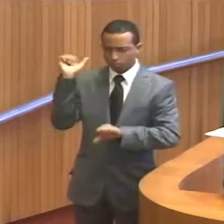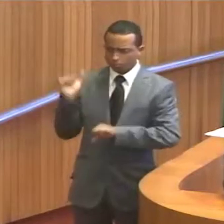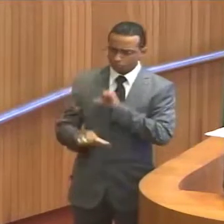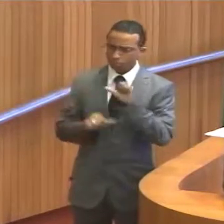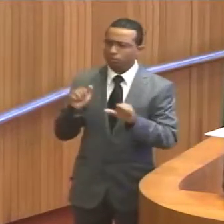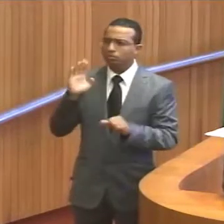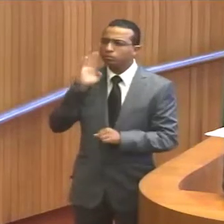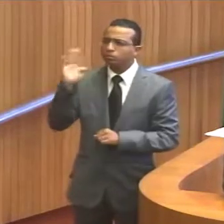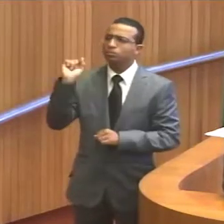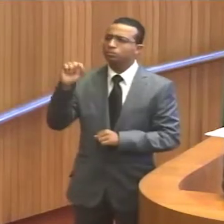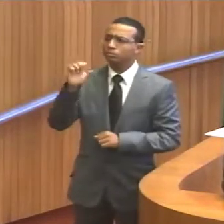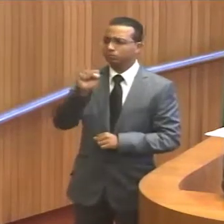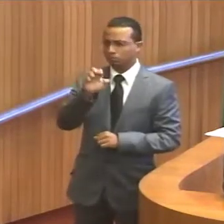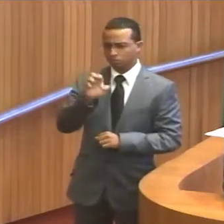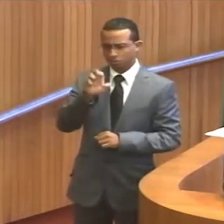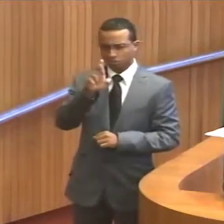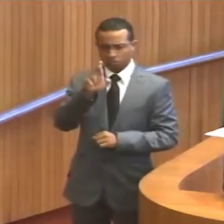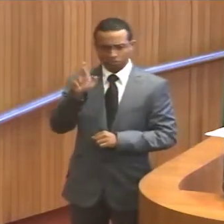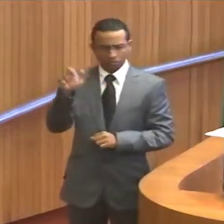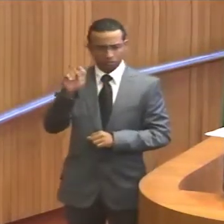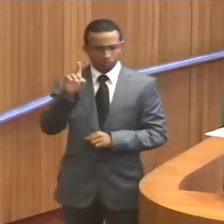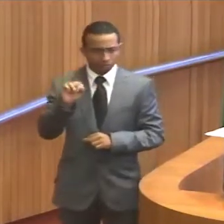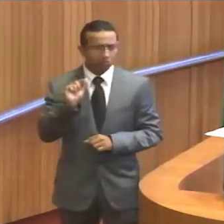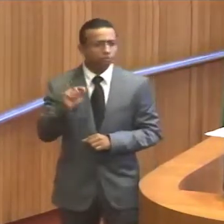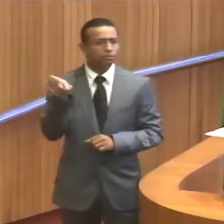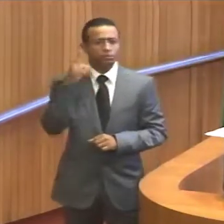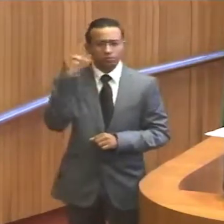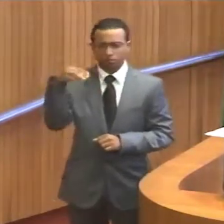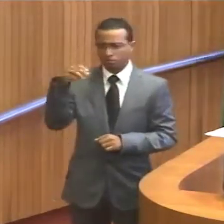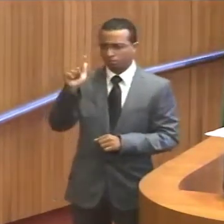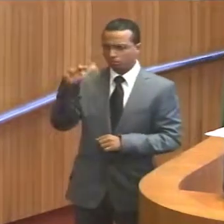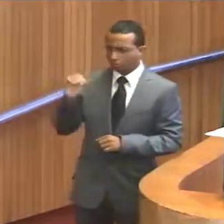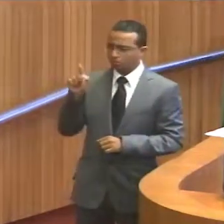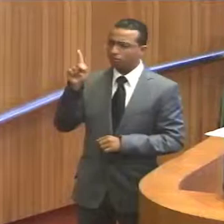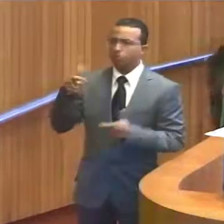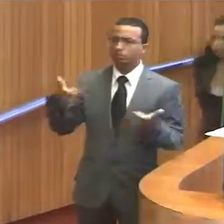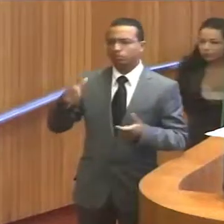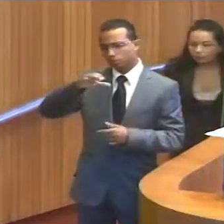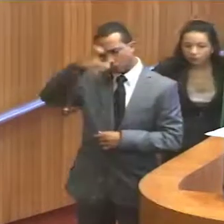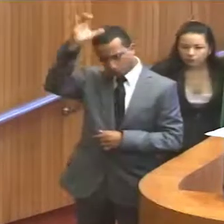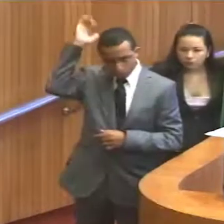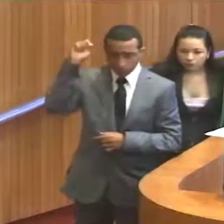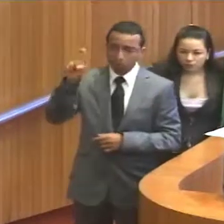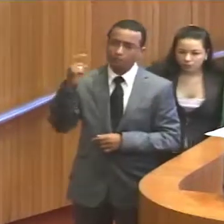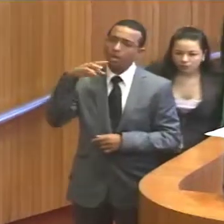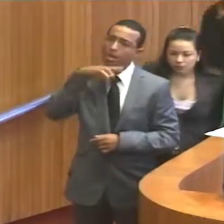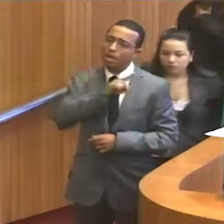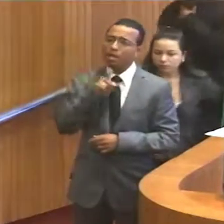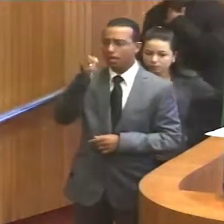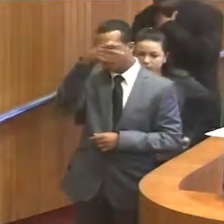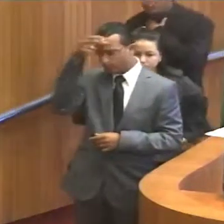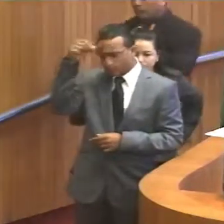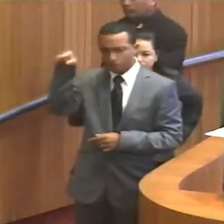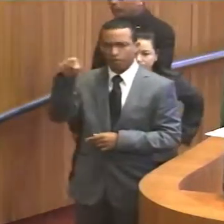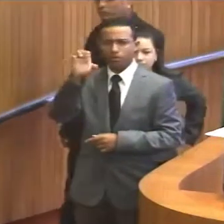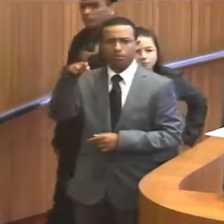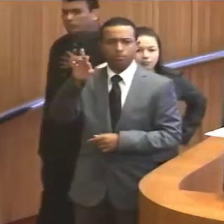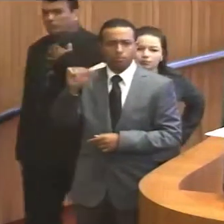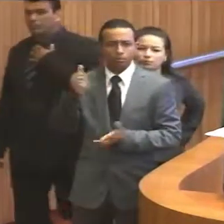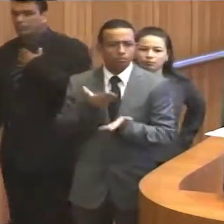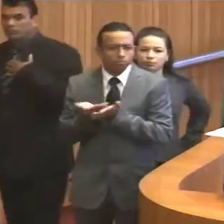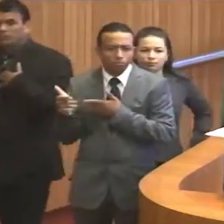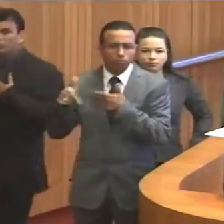do Cerrado. Está aqui o deputado Magno, que é da região de Chapadinha, que era prefeito quando a Embrapa começou a fazer os